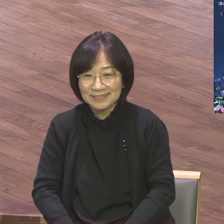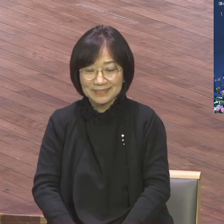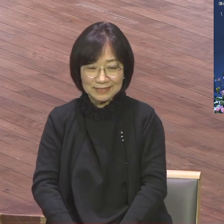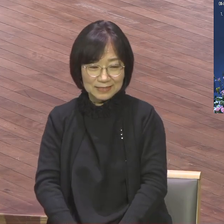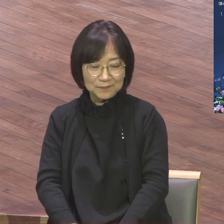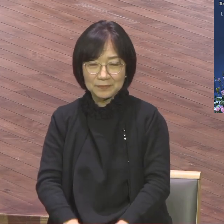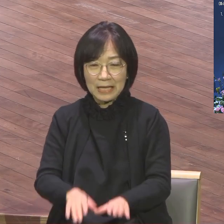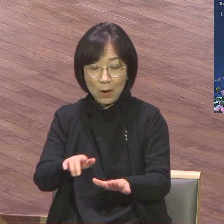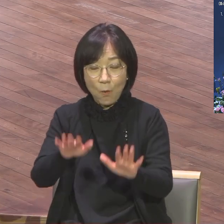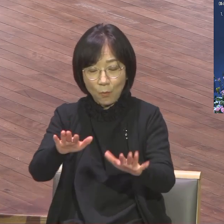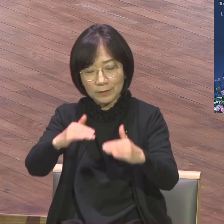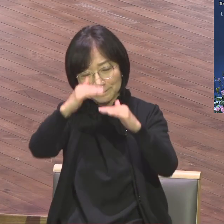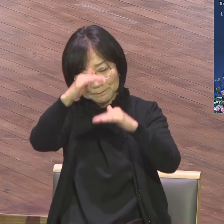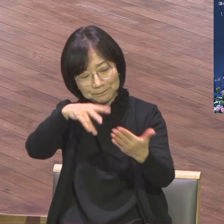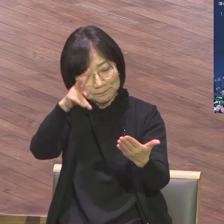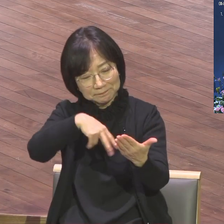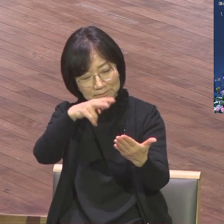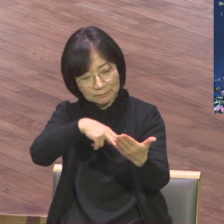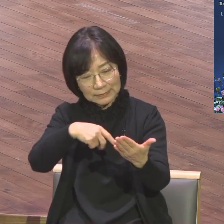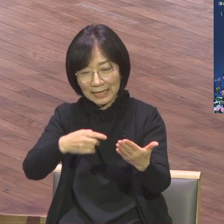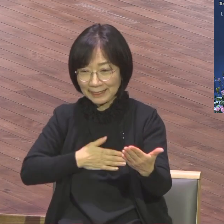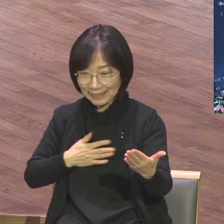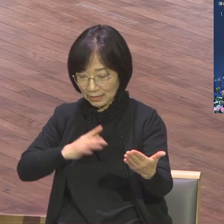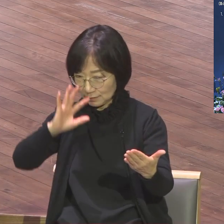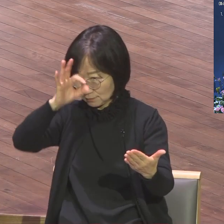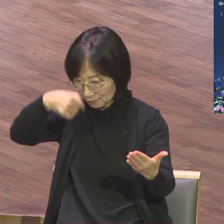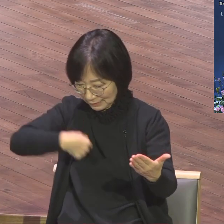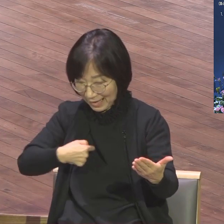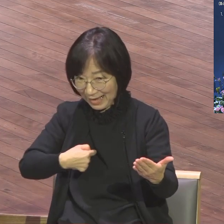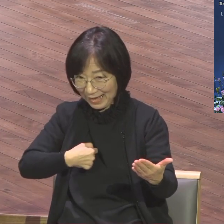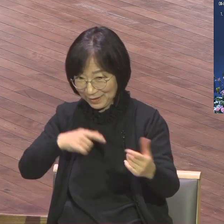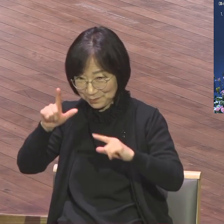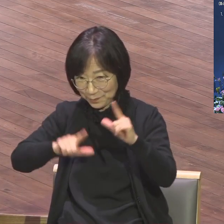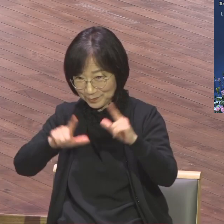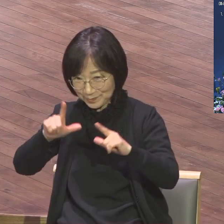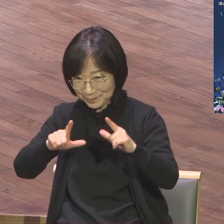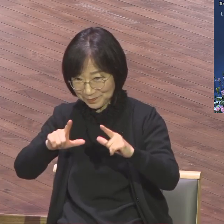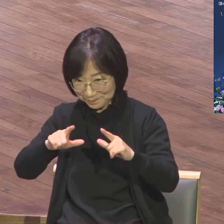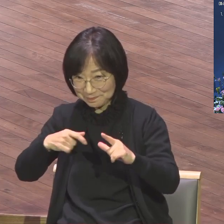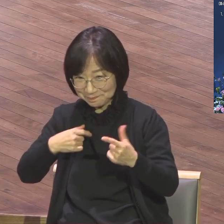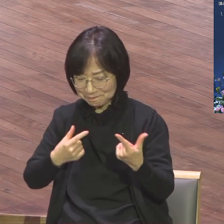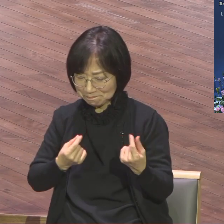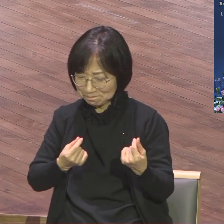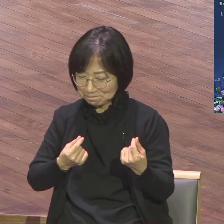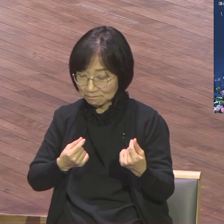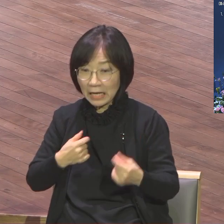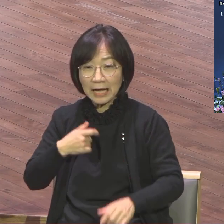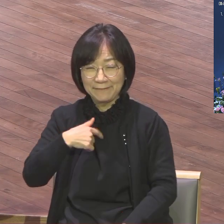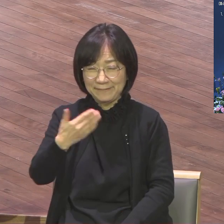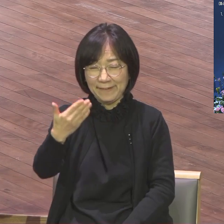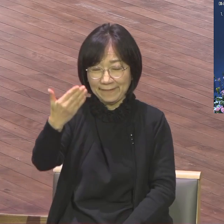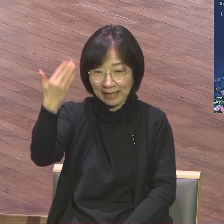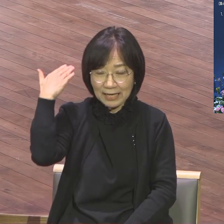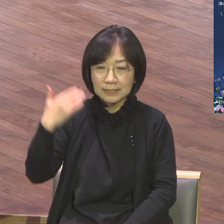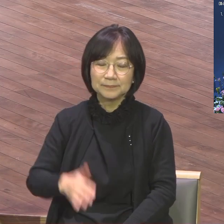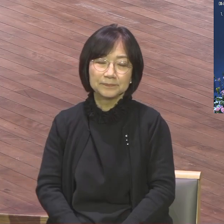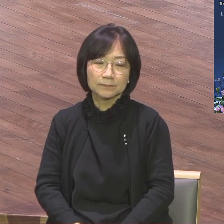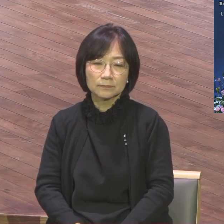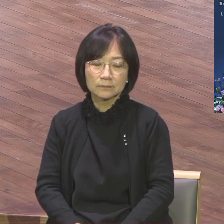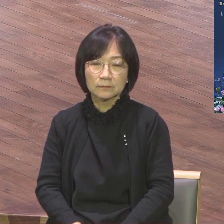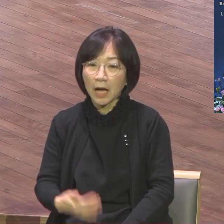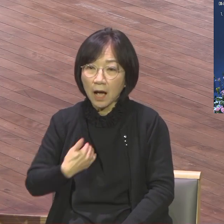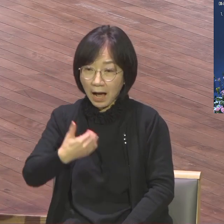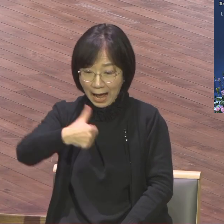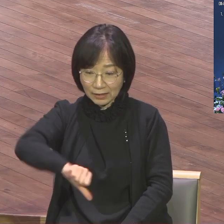보면서 제 모습을 생각했어요. 아들이 청각장애, 듣지 못하니까 말하지 못한다는